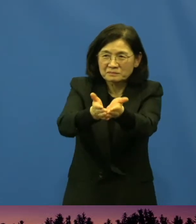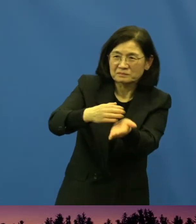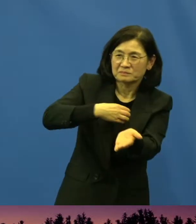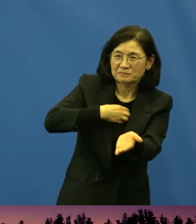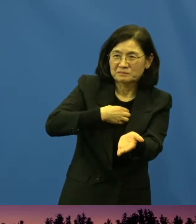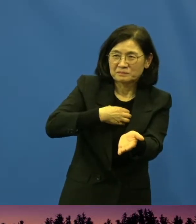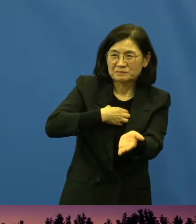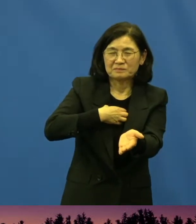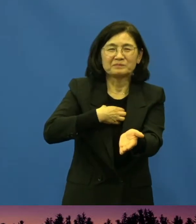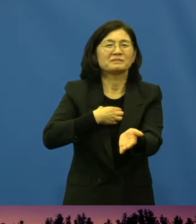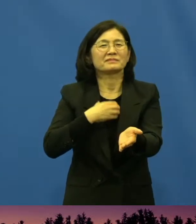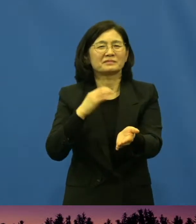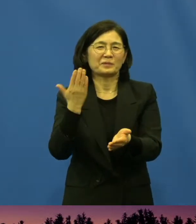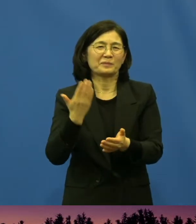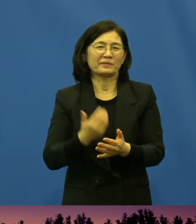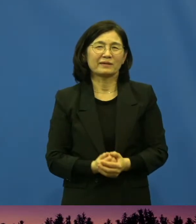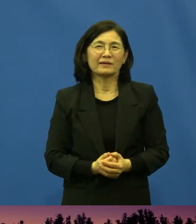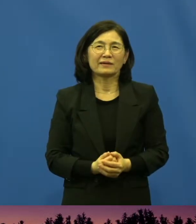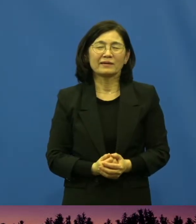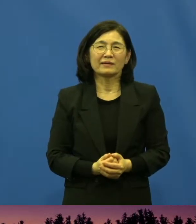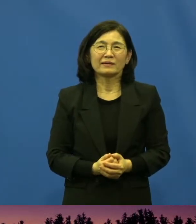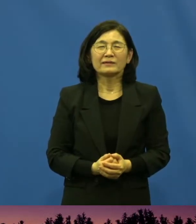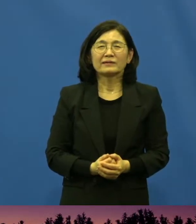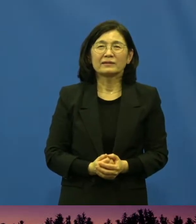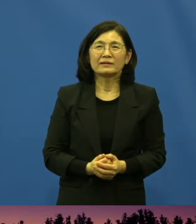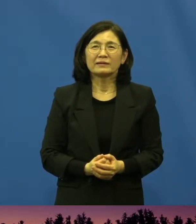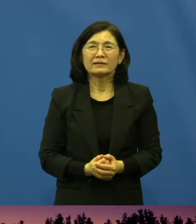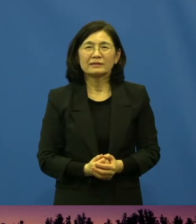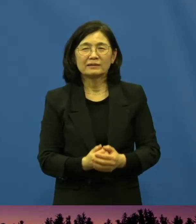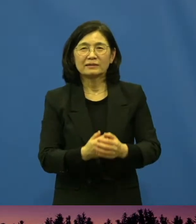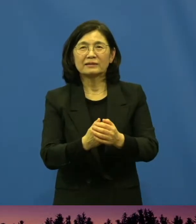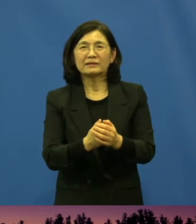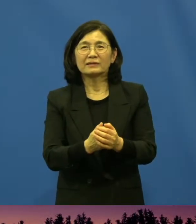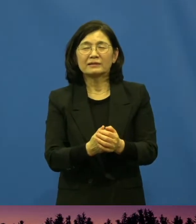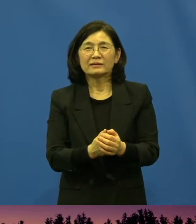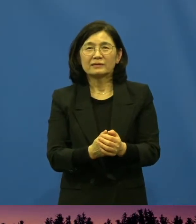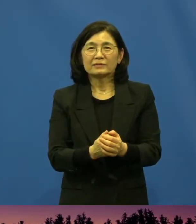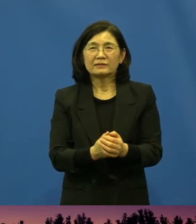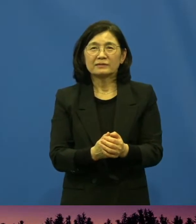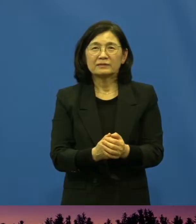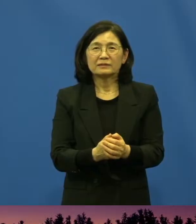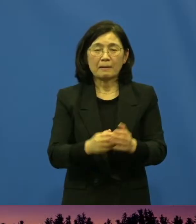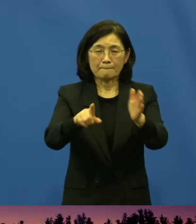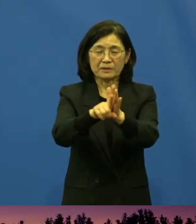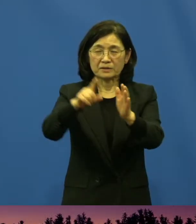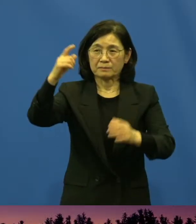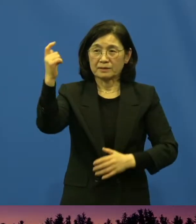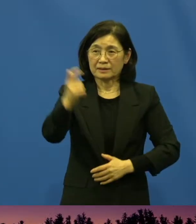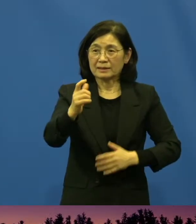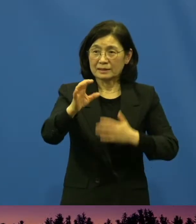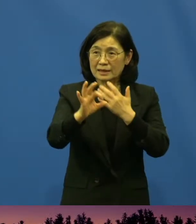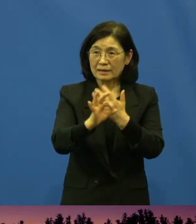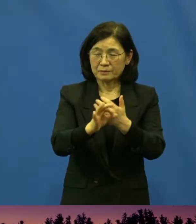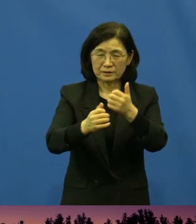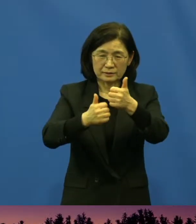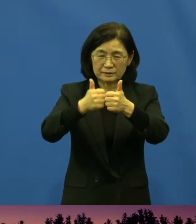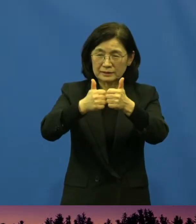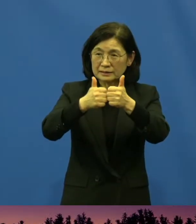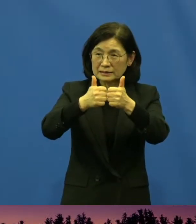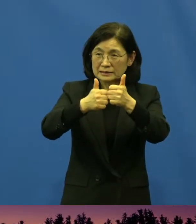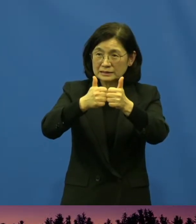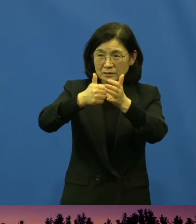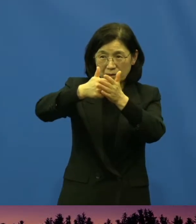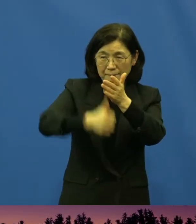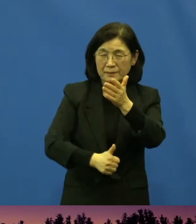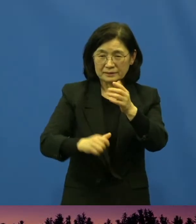있으면 높은 것일수록 실력을 증명해내는 거예요. 시험이 될 수가 없어요. 그게 오히려 나를 더